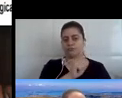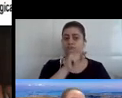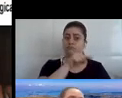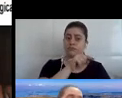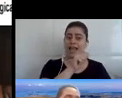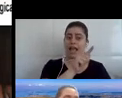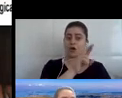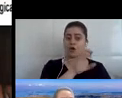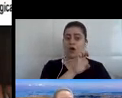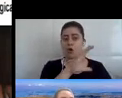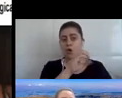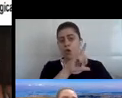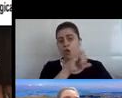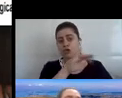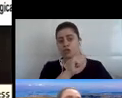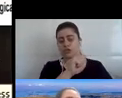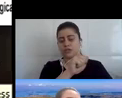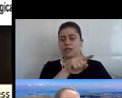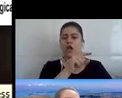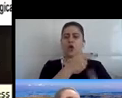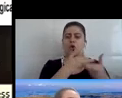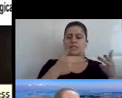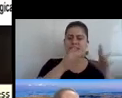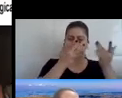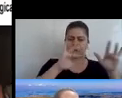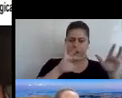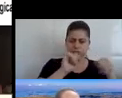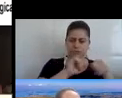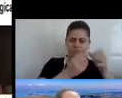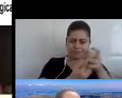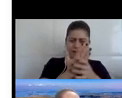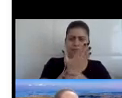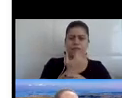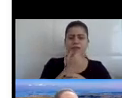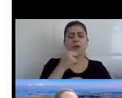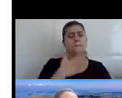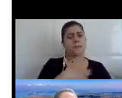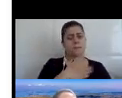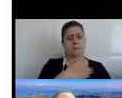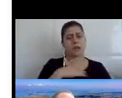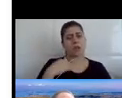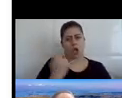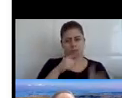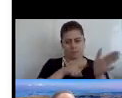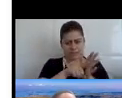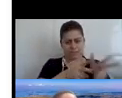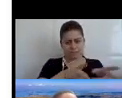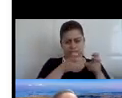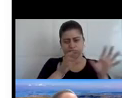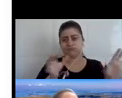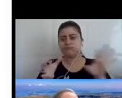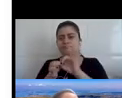seja, os sistemas naturais, né, de produção de alimento. Então, para a gente, isso está muito ligado com a questão da qualidade